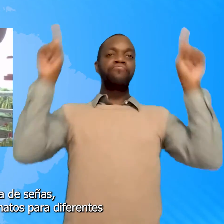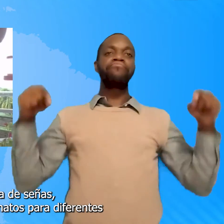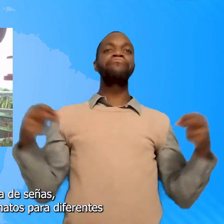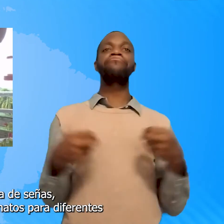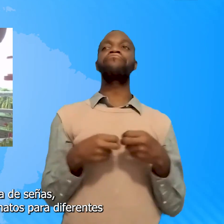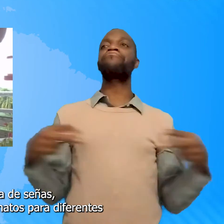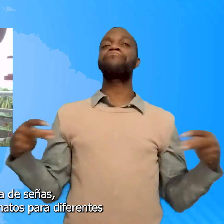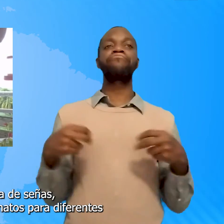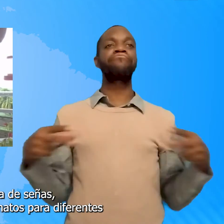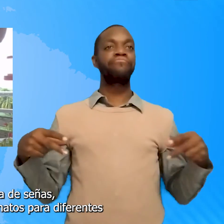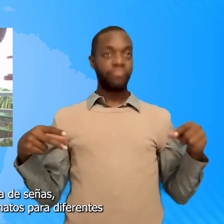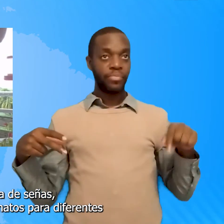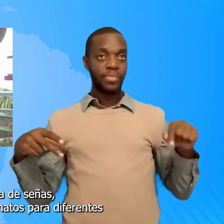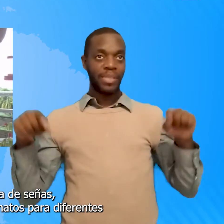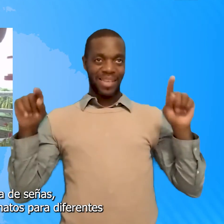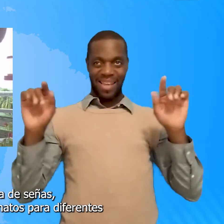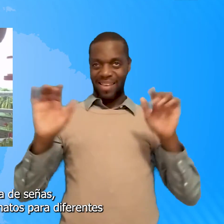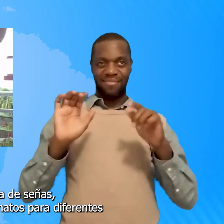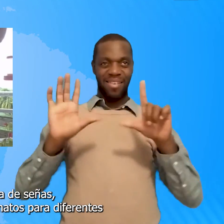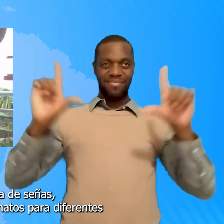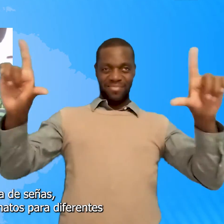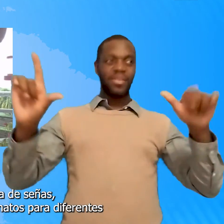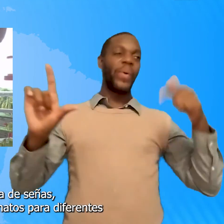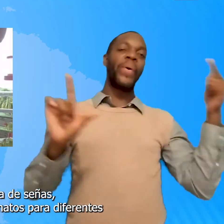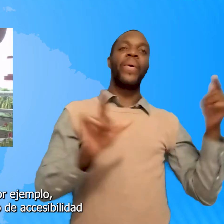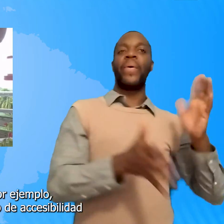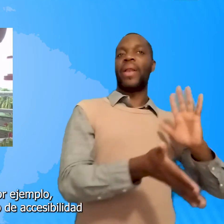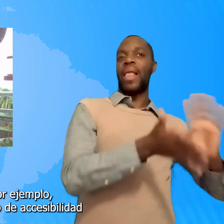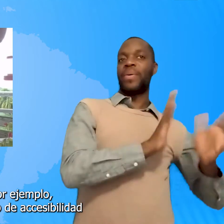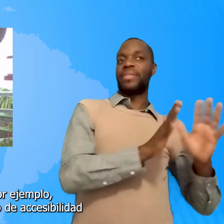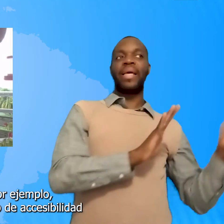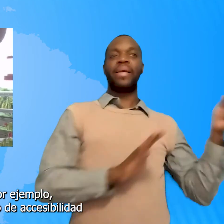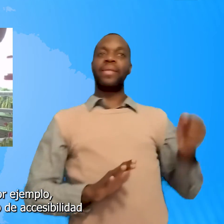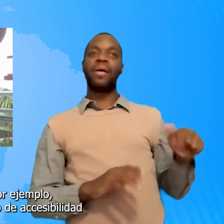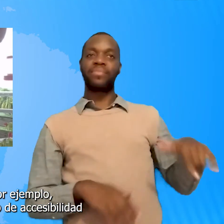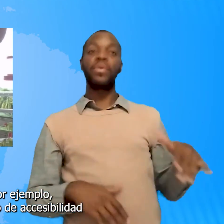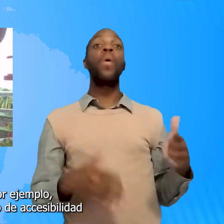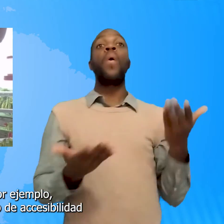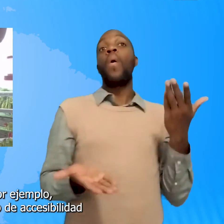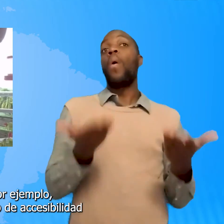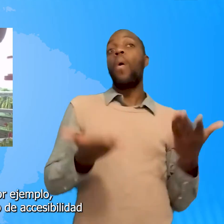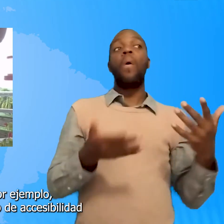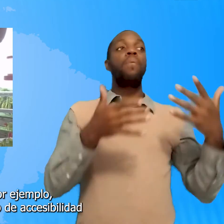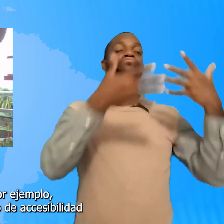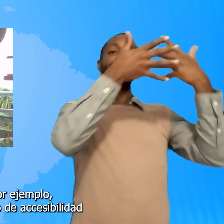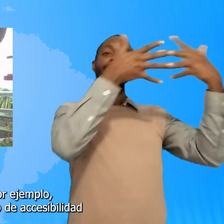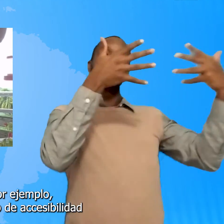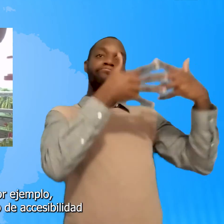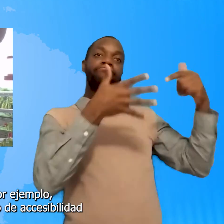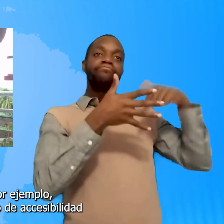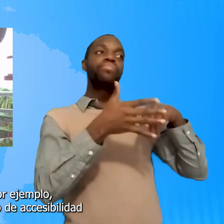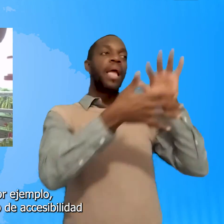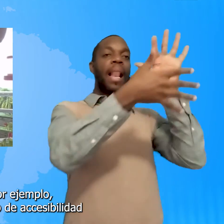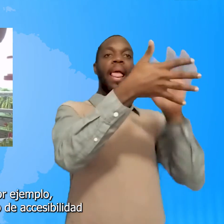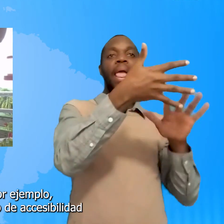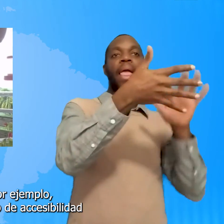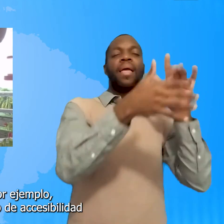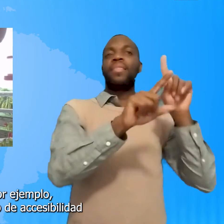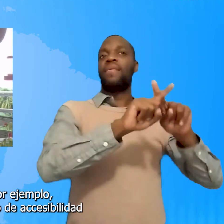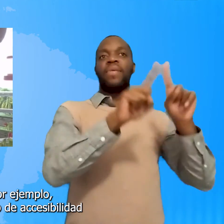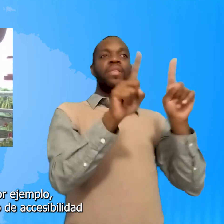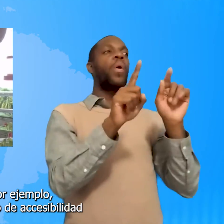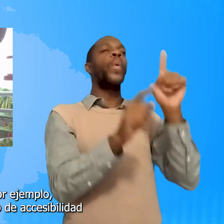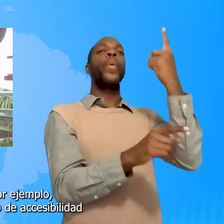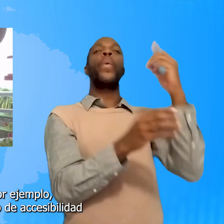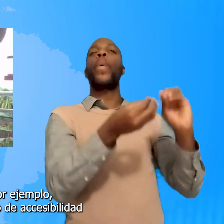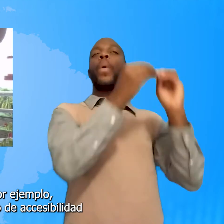tener diferentes formatos para diferentes lectores, por ejemplo, de cualquier